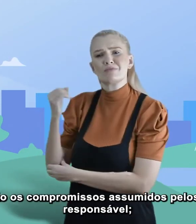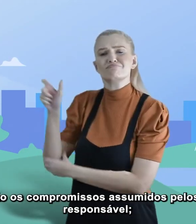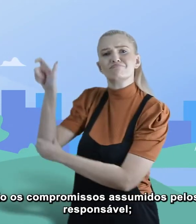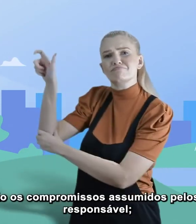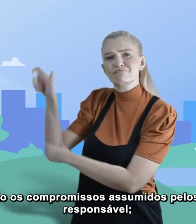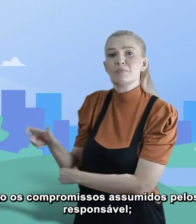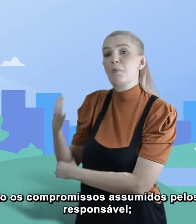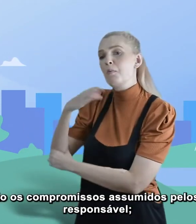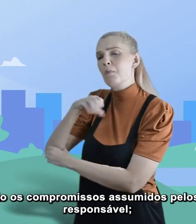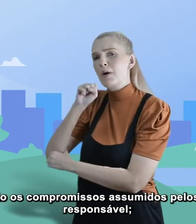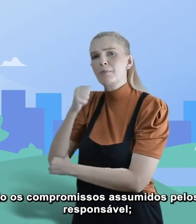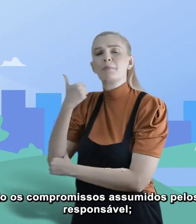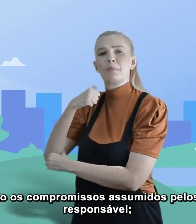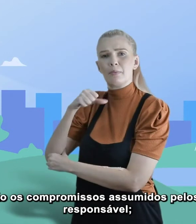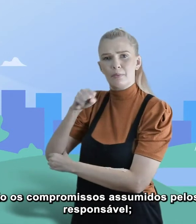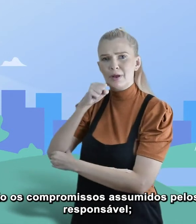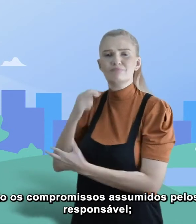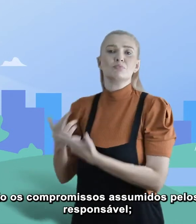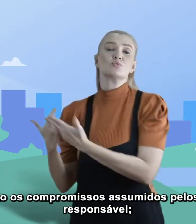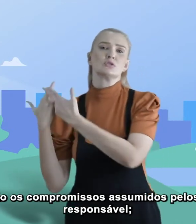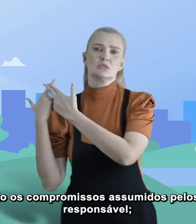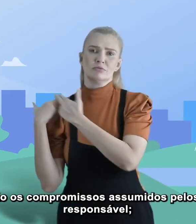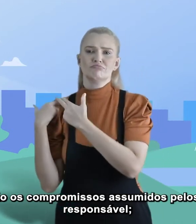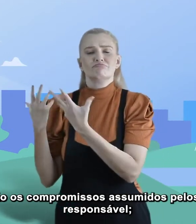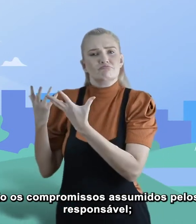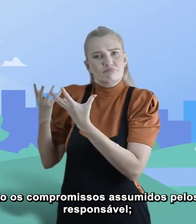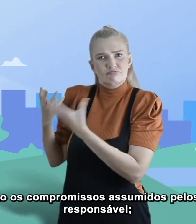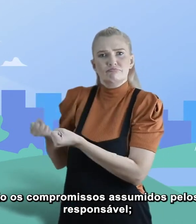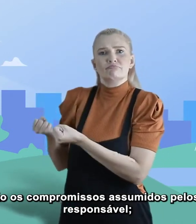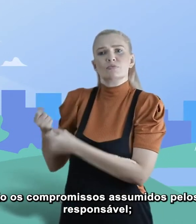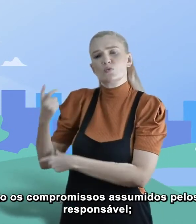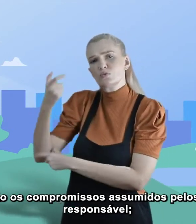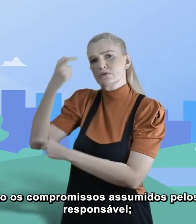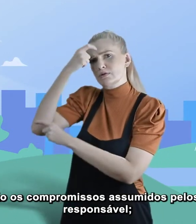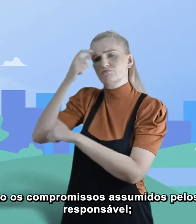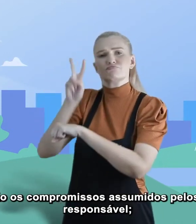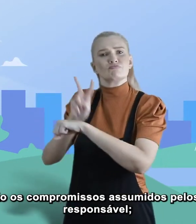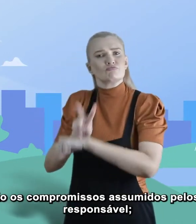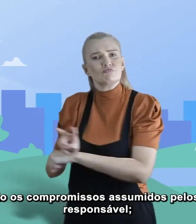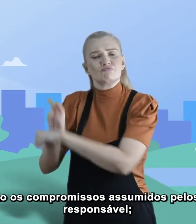Constarão os compromissos assumidos pelos pais ou responsável.